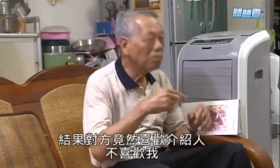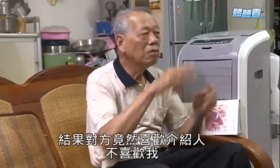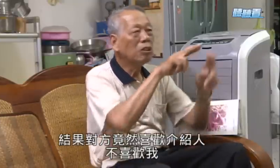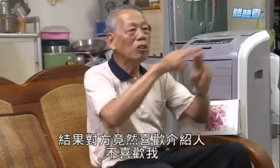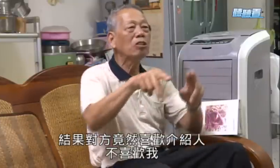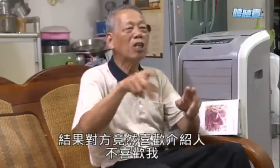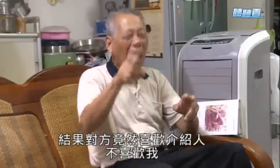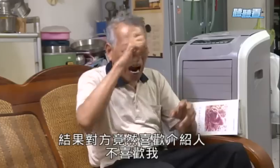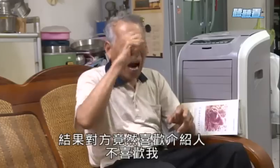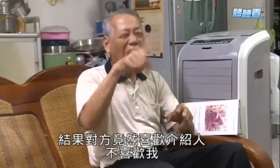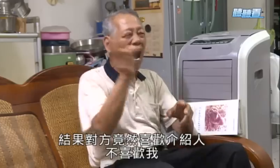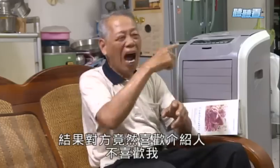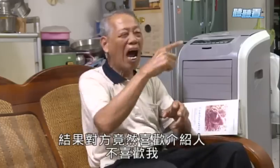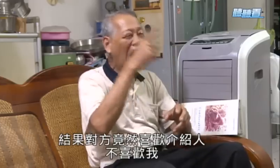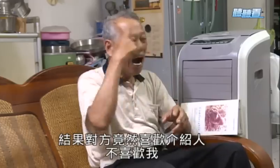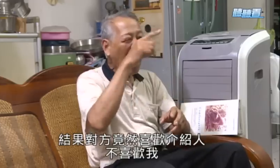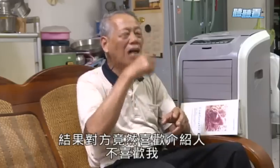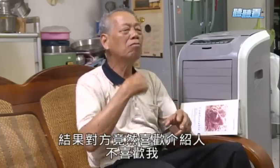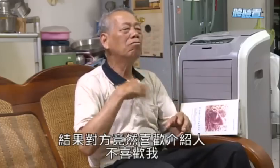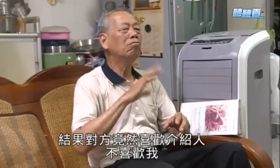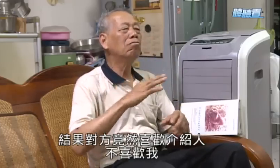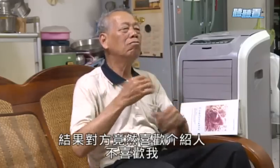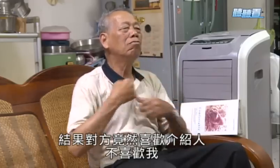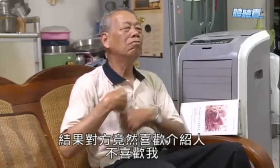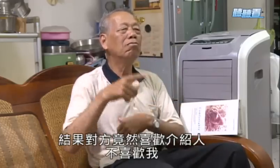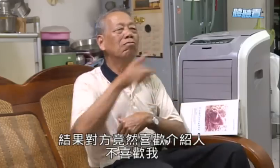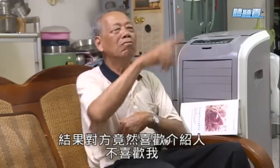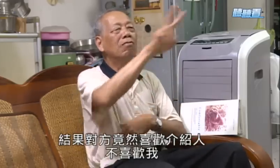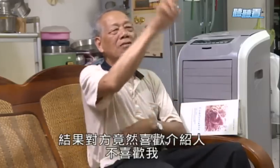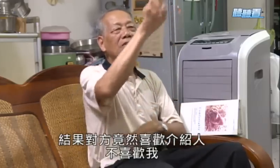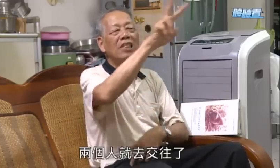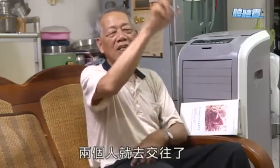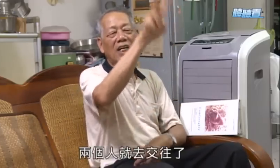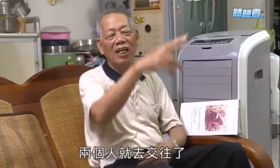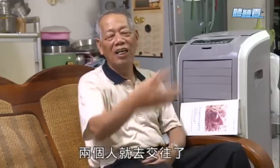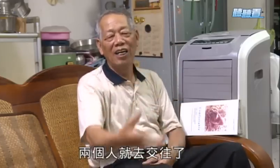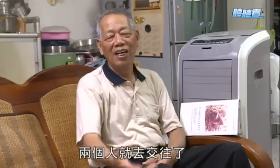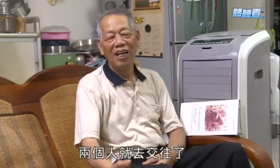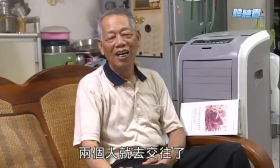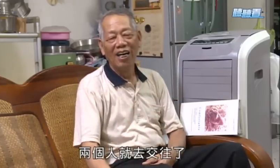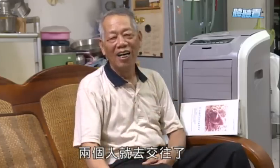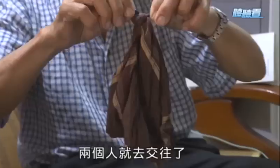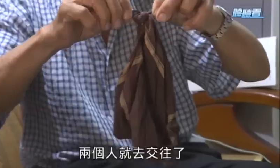结果啊，对方竟然喜欢介绍人，不喜欢我，两个人呢就去交往